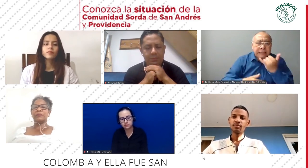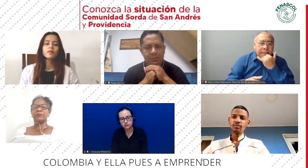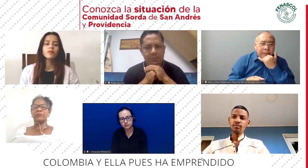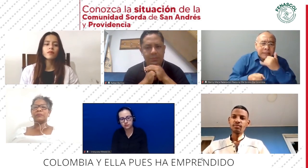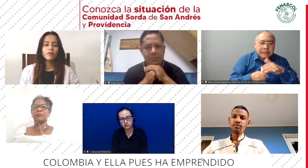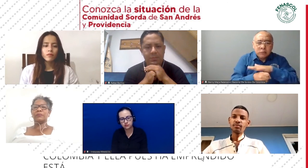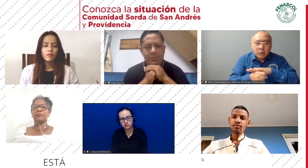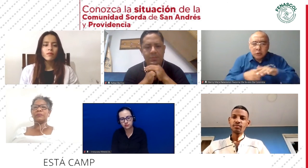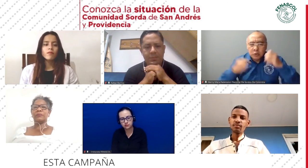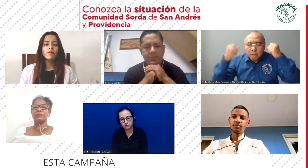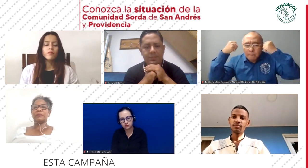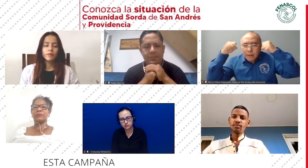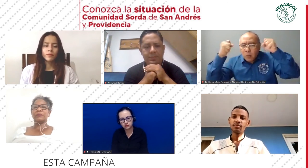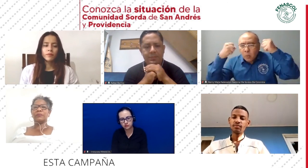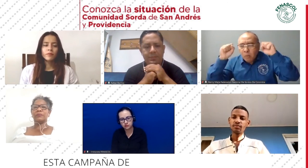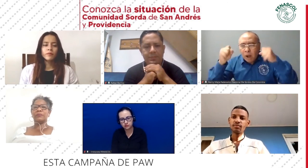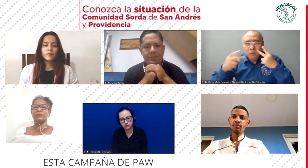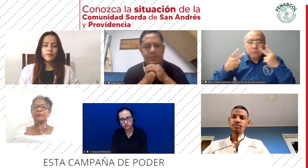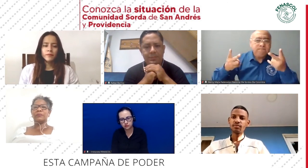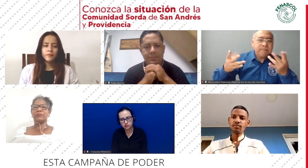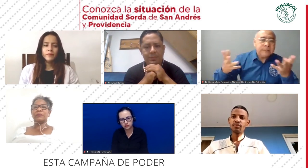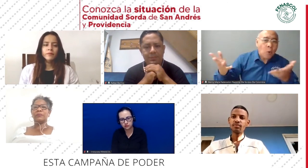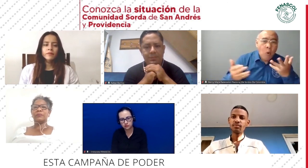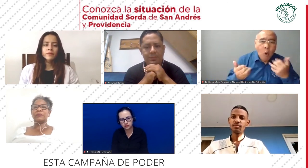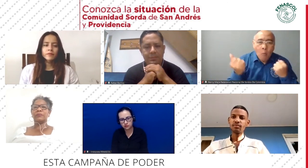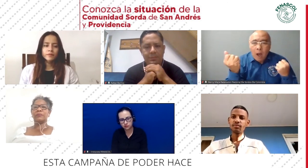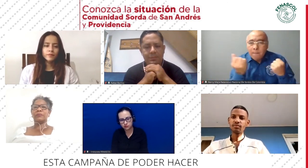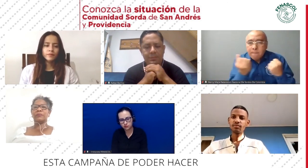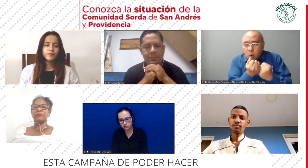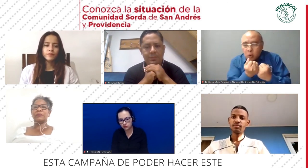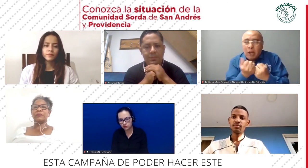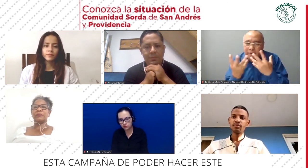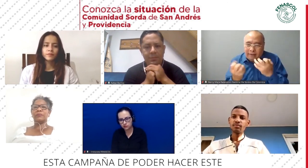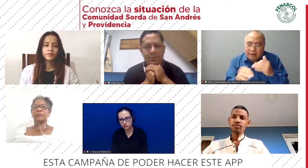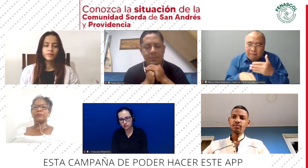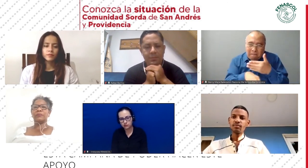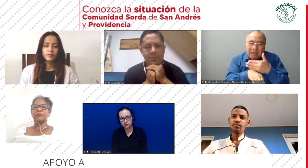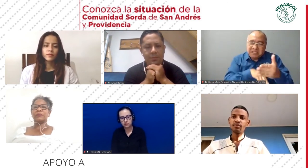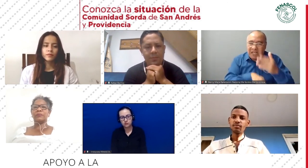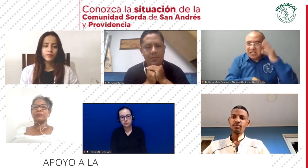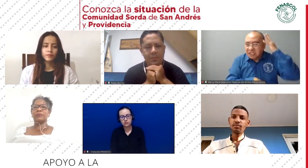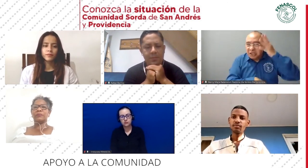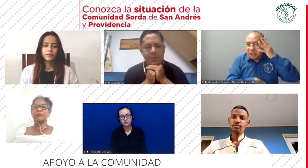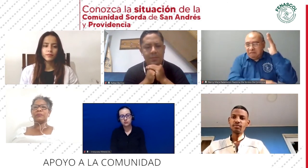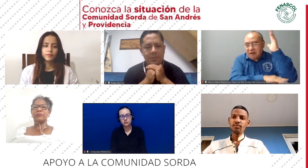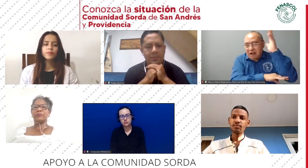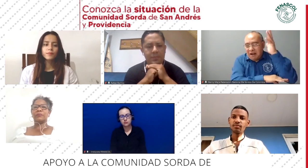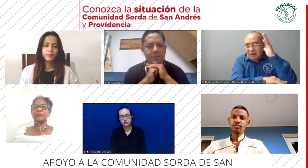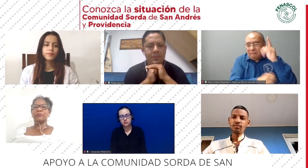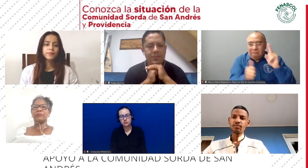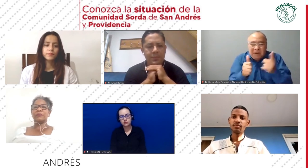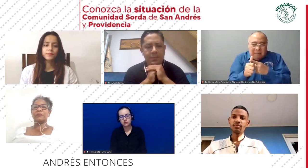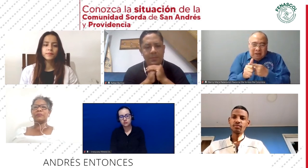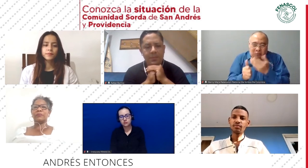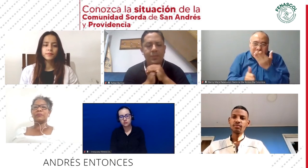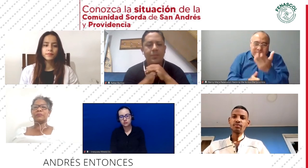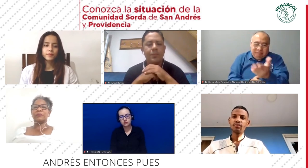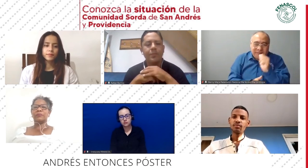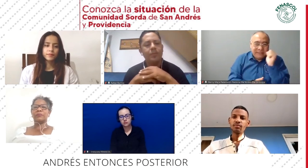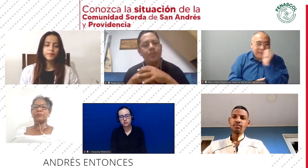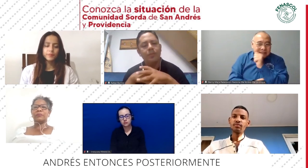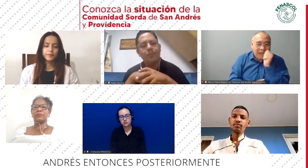ha emprendido esta campaña de poder hacer este apoyo a la comunidad sorda de san andrés entonces